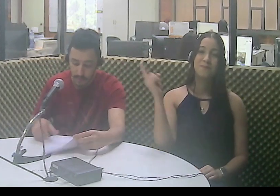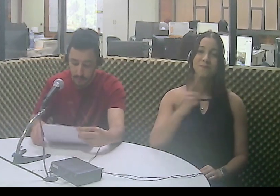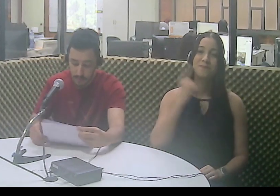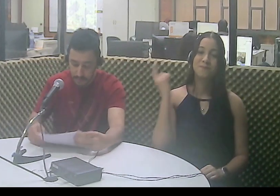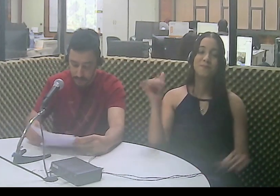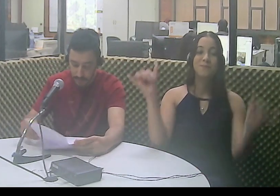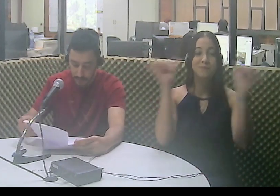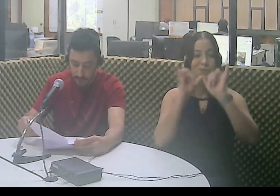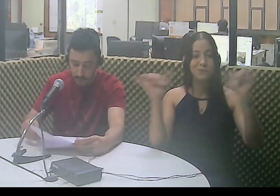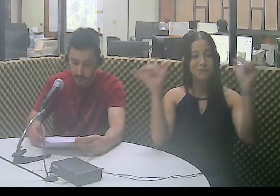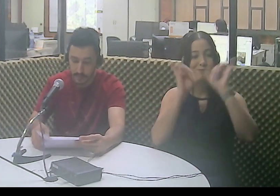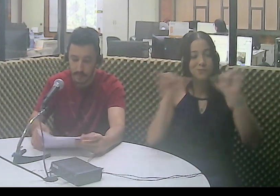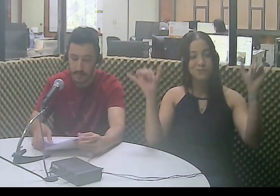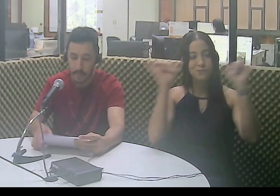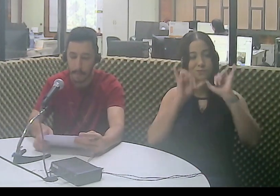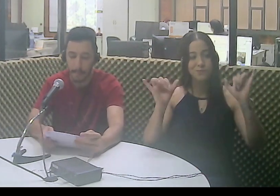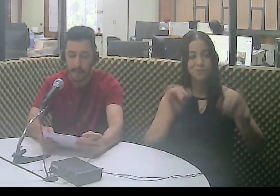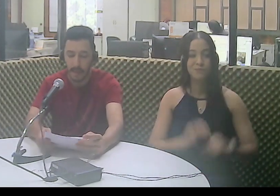Giro de